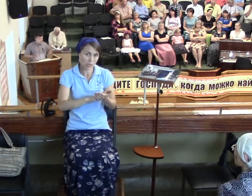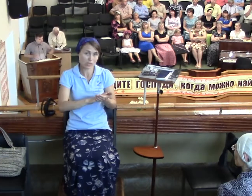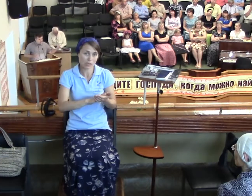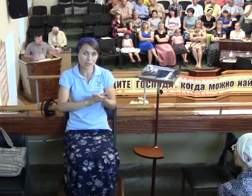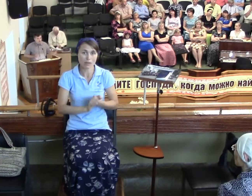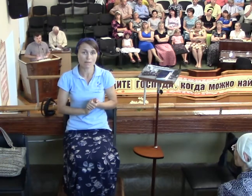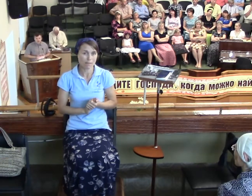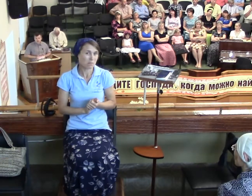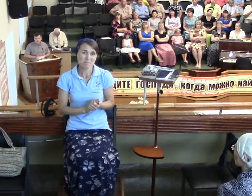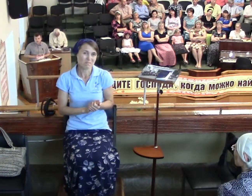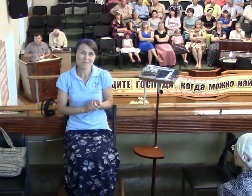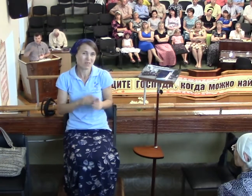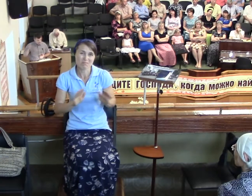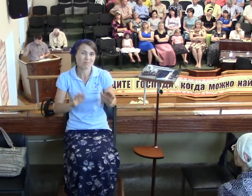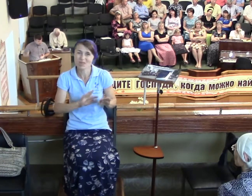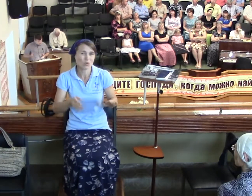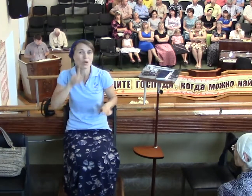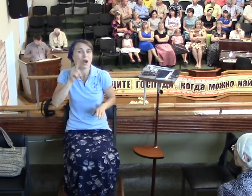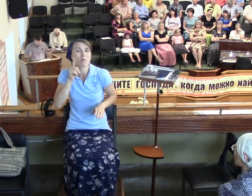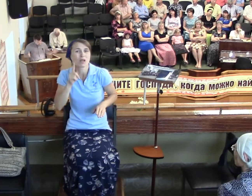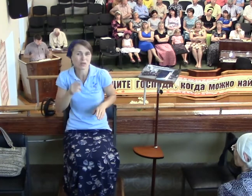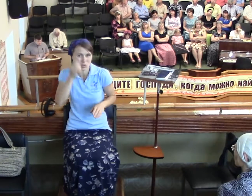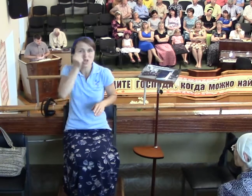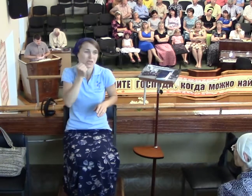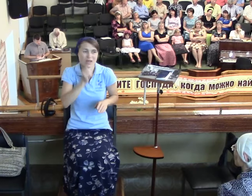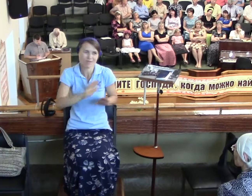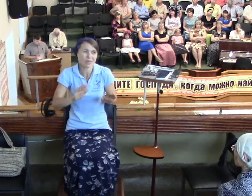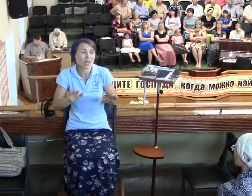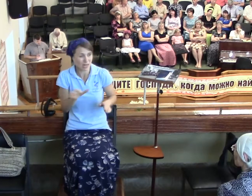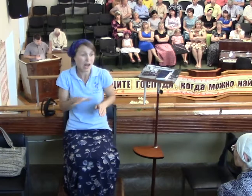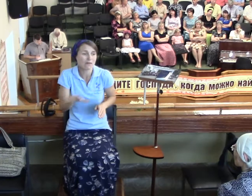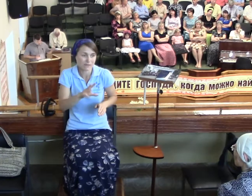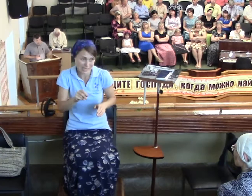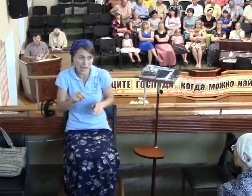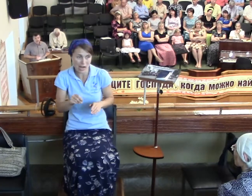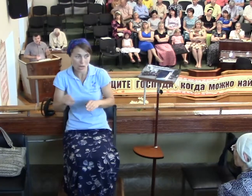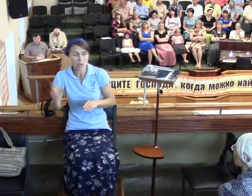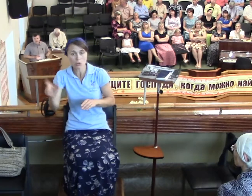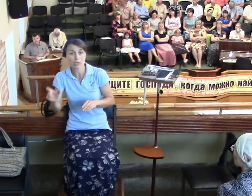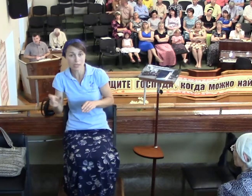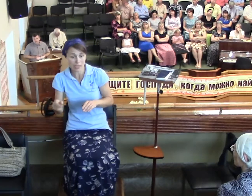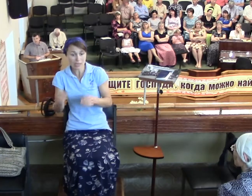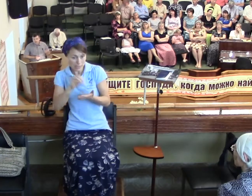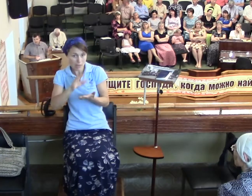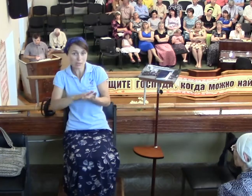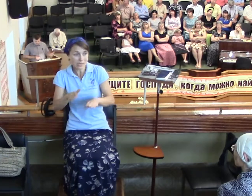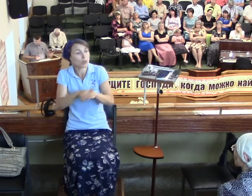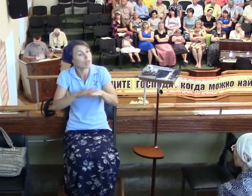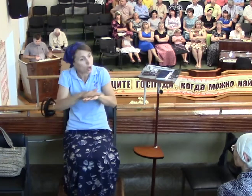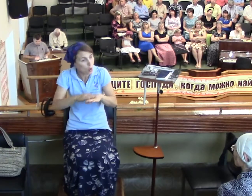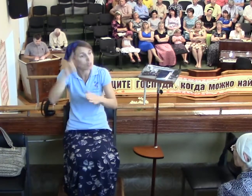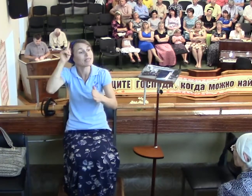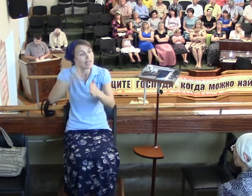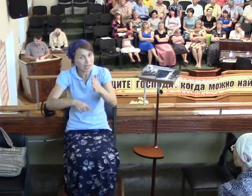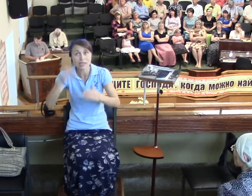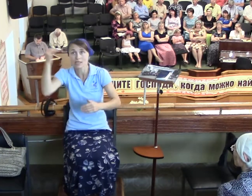написано, он только к молодежи, или может быть более уже старшим. Братьям и сестрам говорится, народ, надейтесь на него во всякое